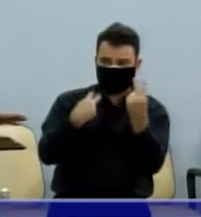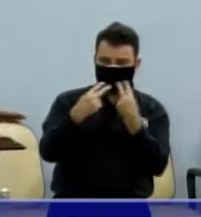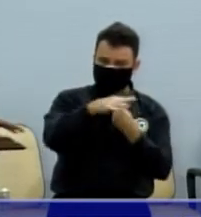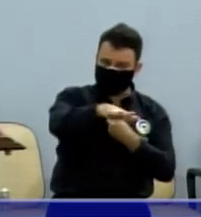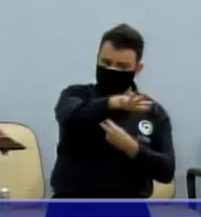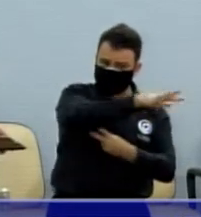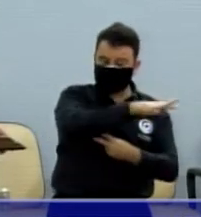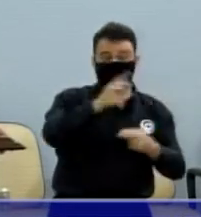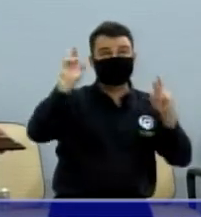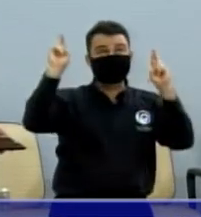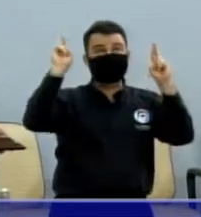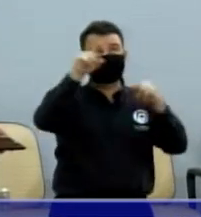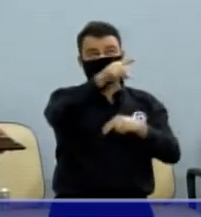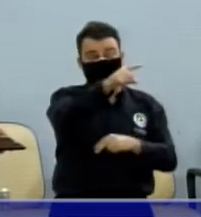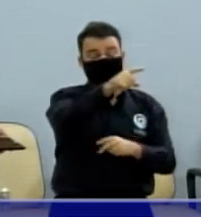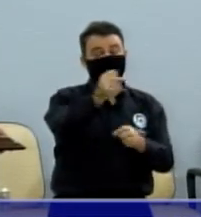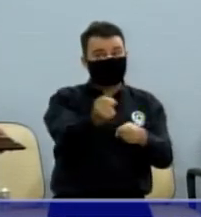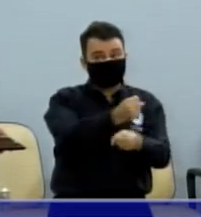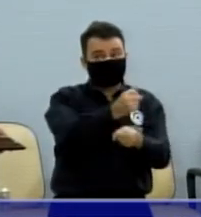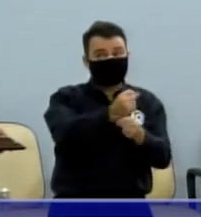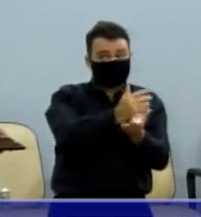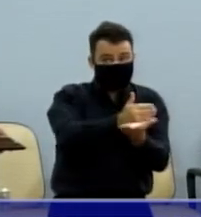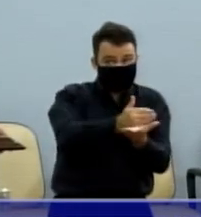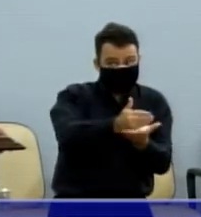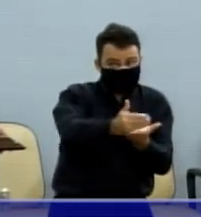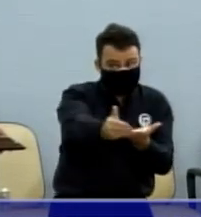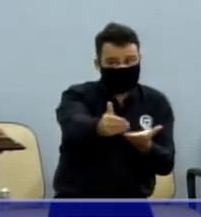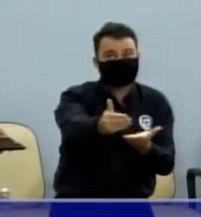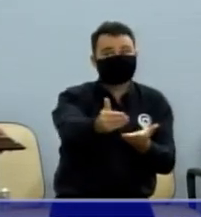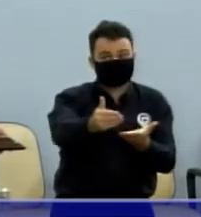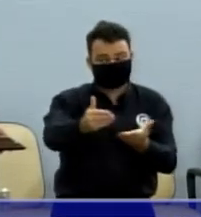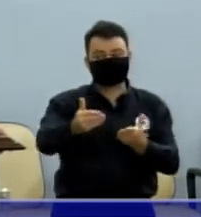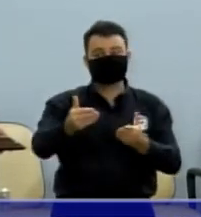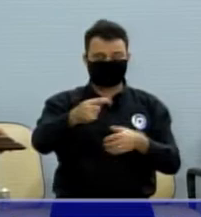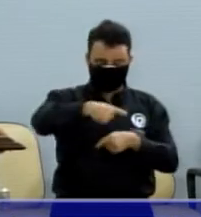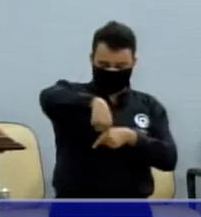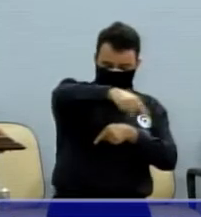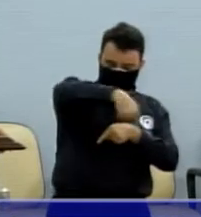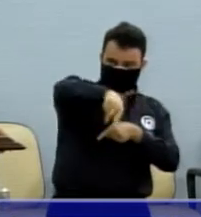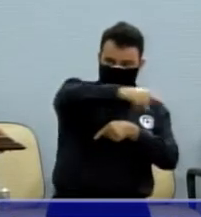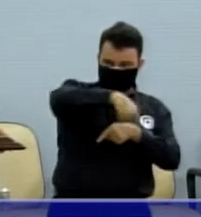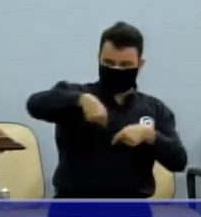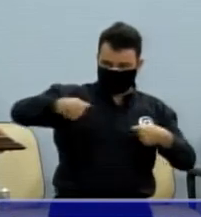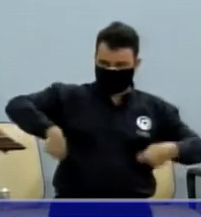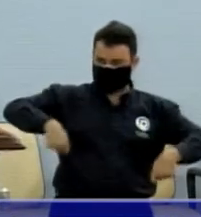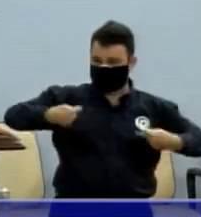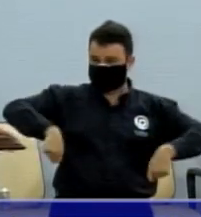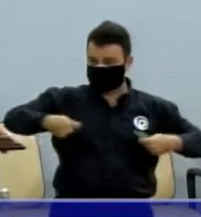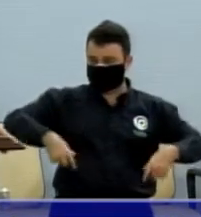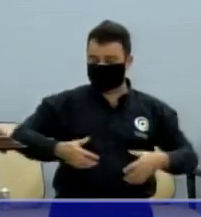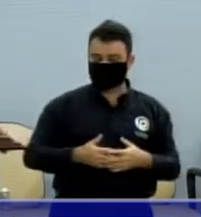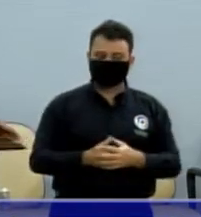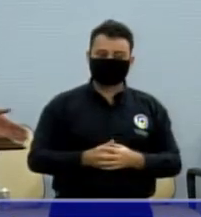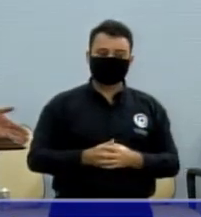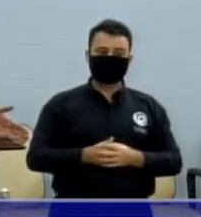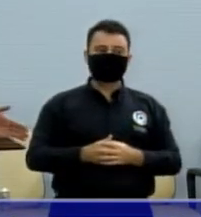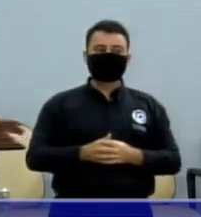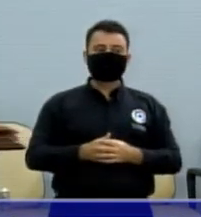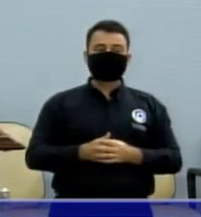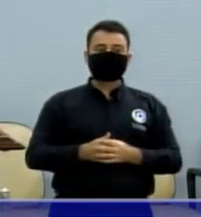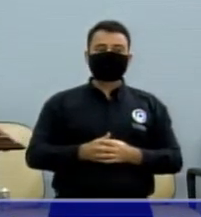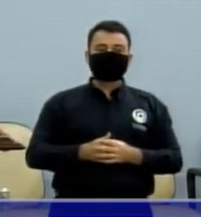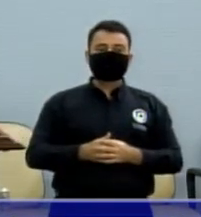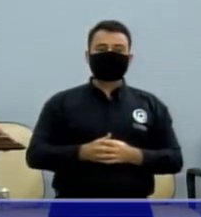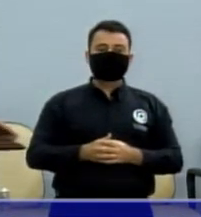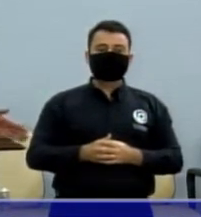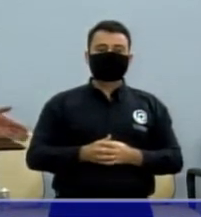as obras, chuva deu uma amenizada. Dizer que eu fiz questão de anotar algumas questões só para a população saber, é uma obra de